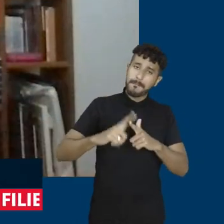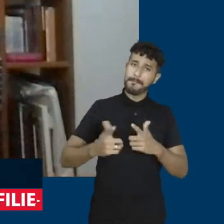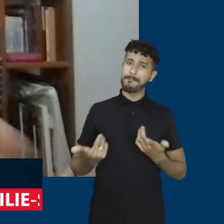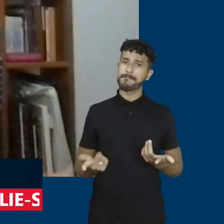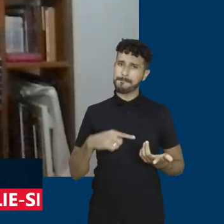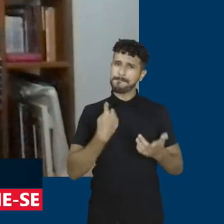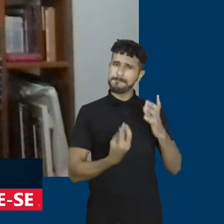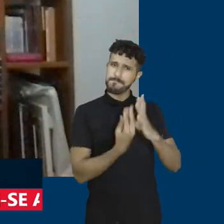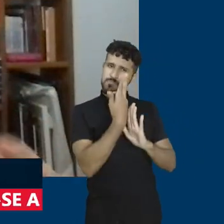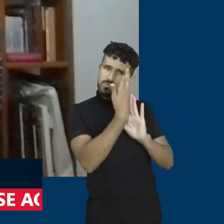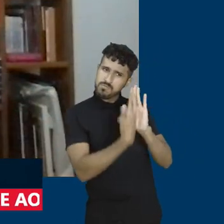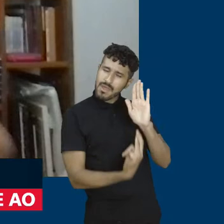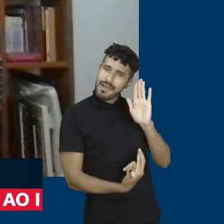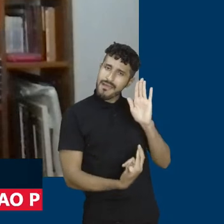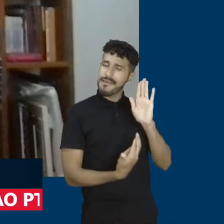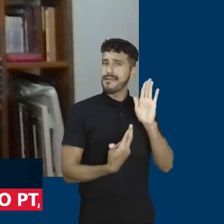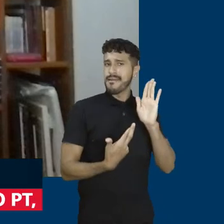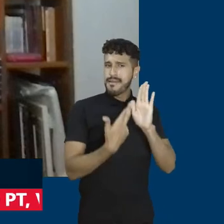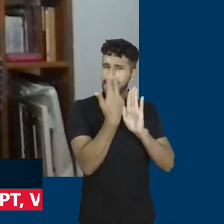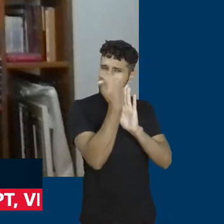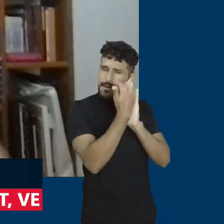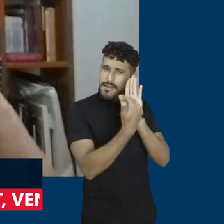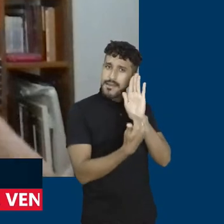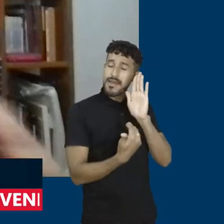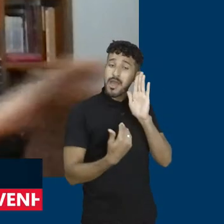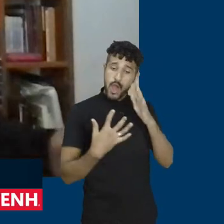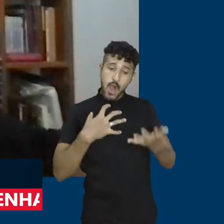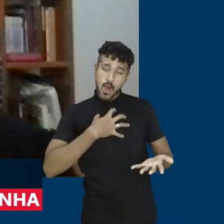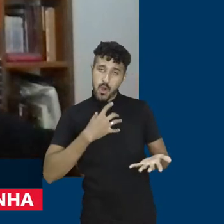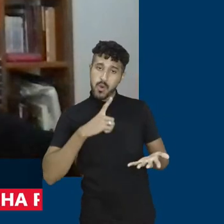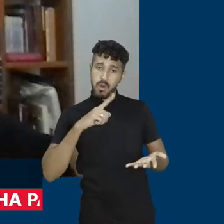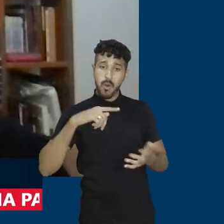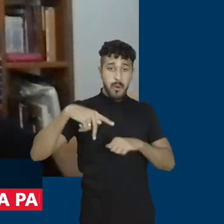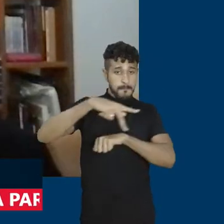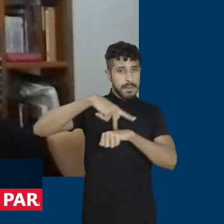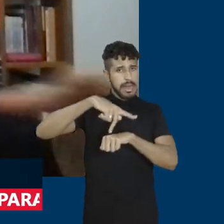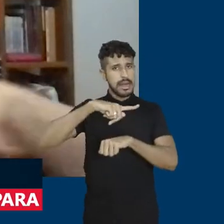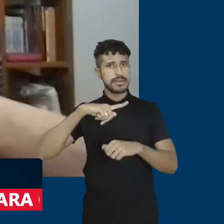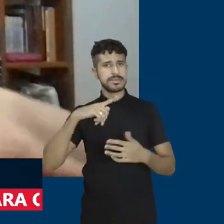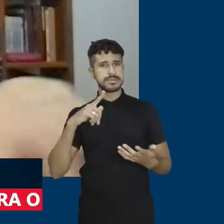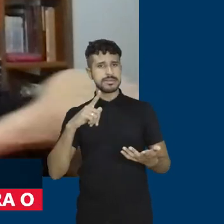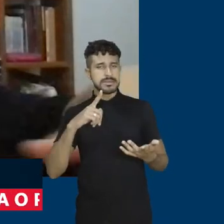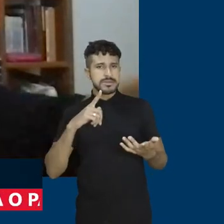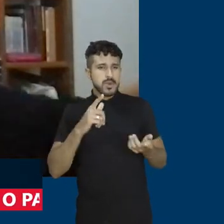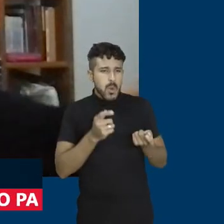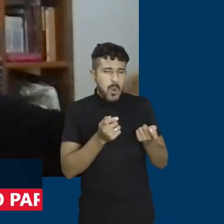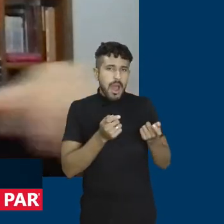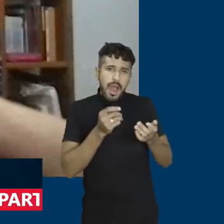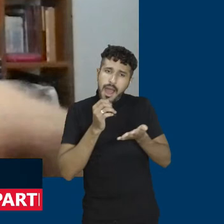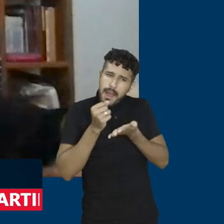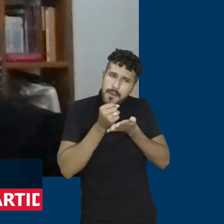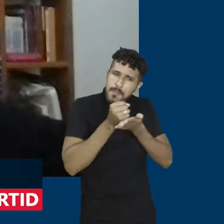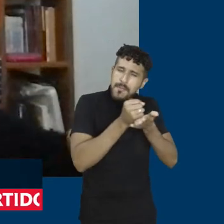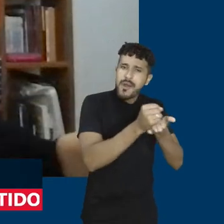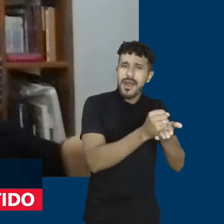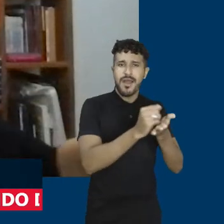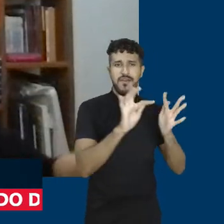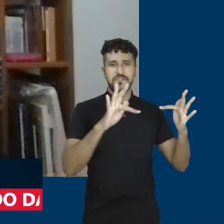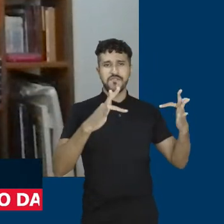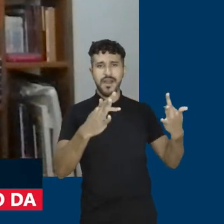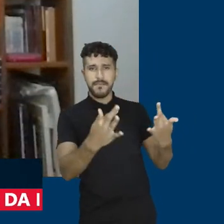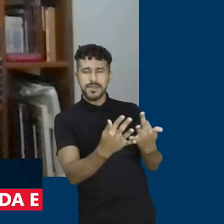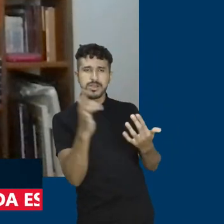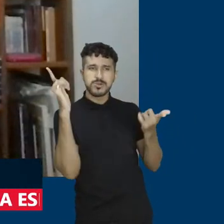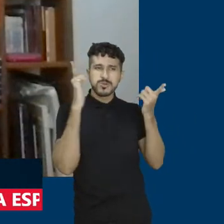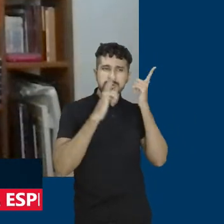condicionalidade, ela acaba sendo uma forma do Estado ter essa família dentro de um farol, né? Dentro de um radar.